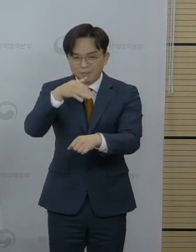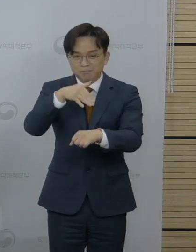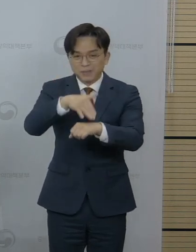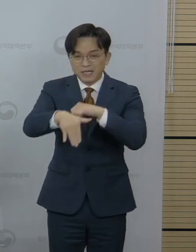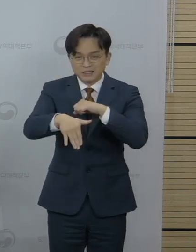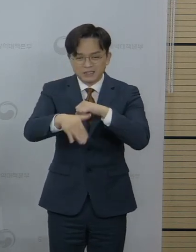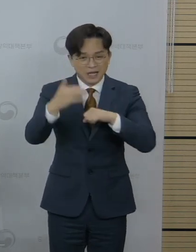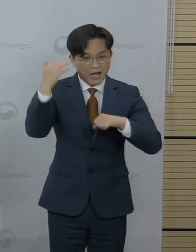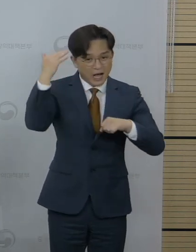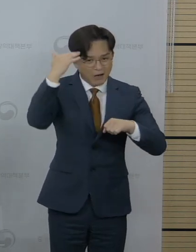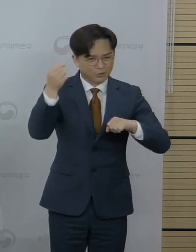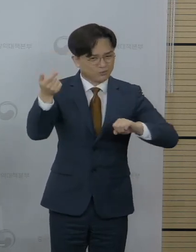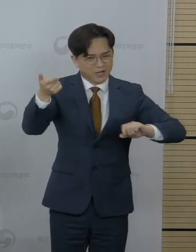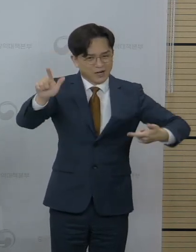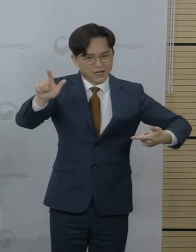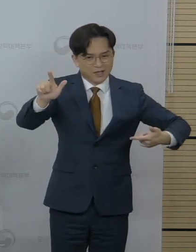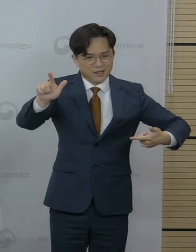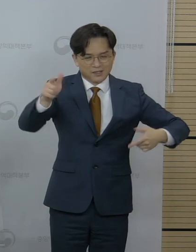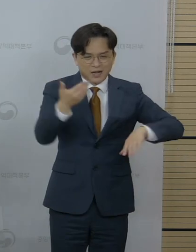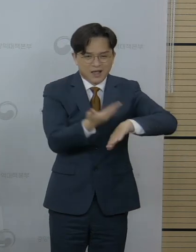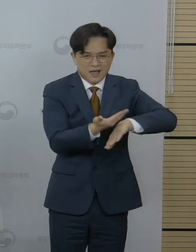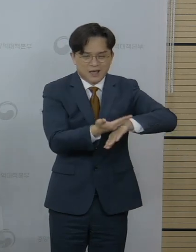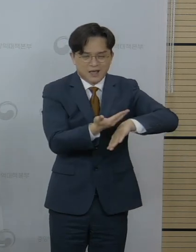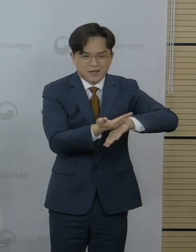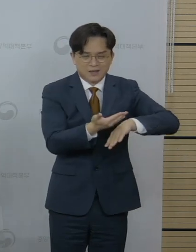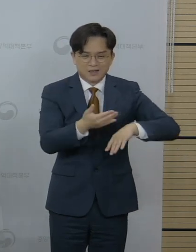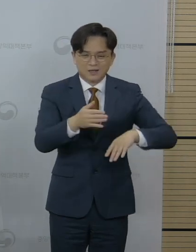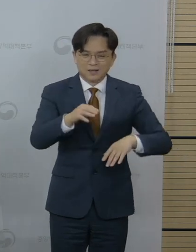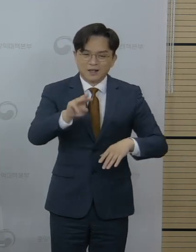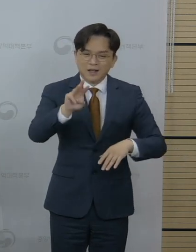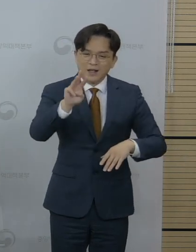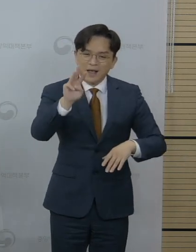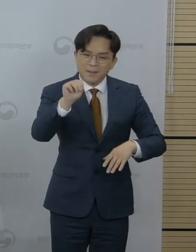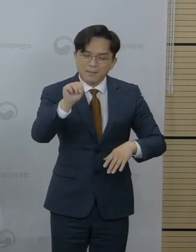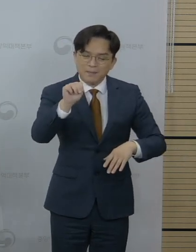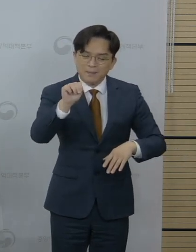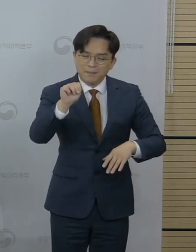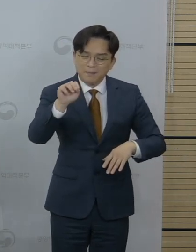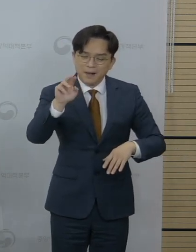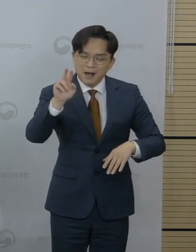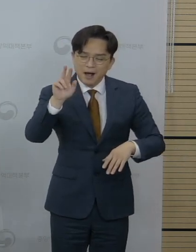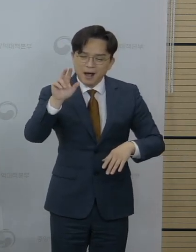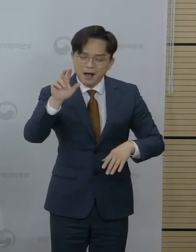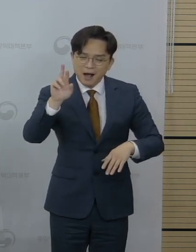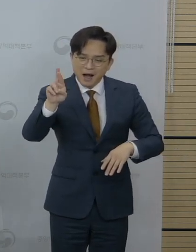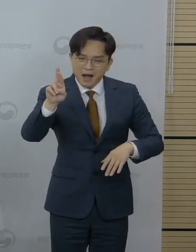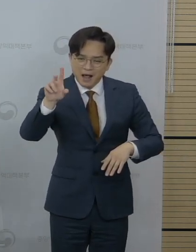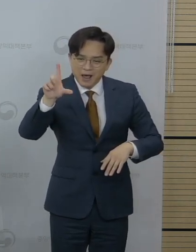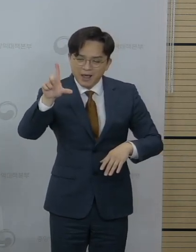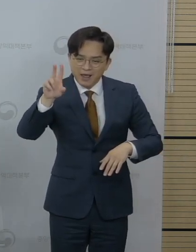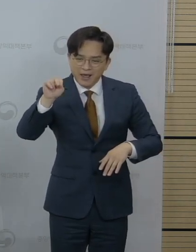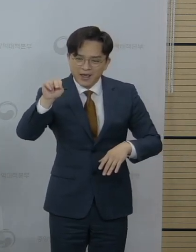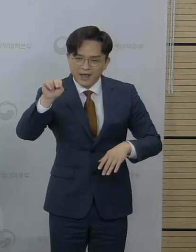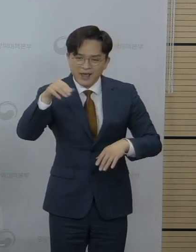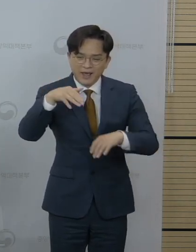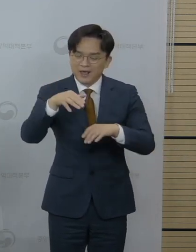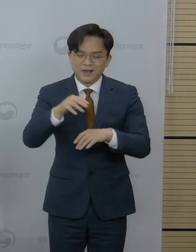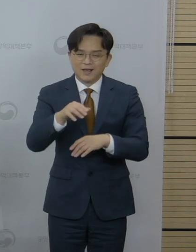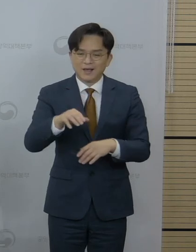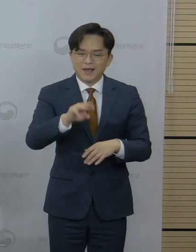미국이든 승인을 받아서 일부 국가에서 접종이 시작된 상황입니다. 국내 백신은